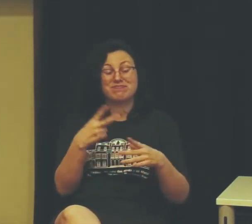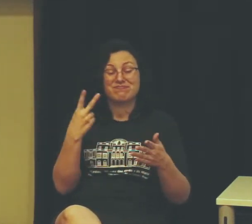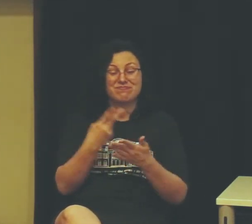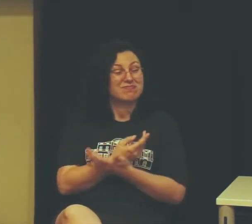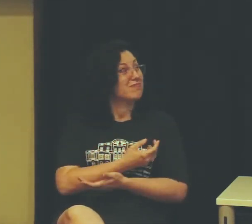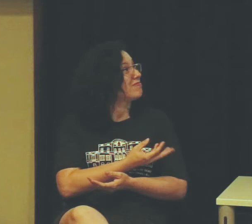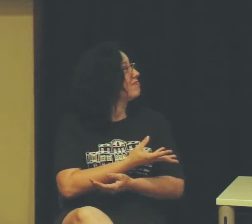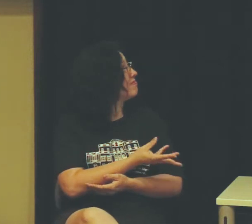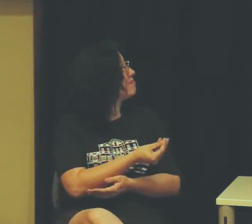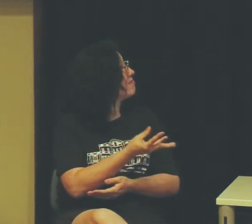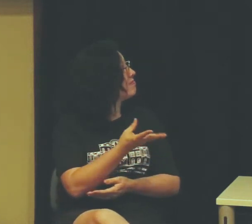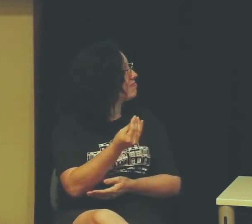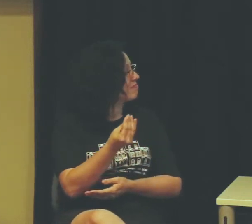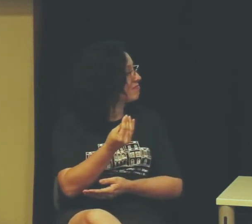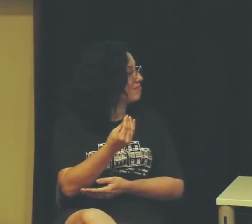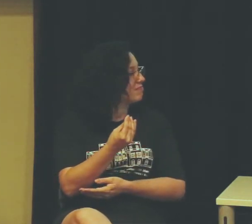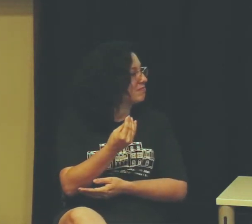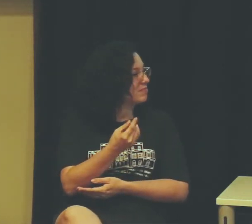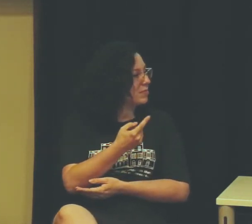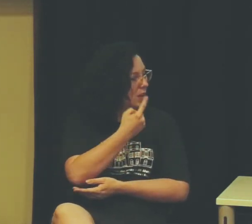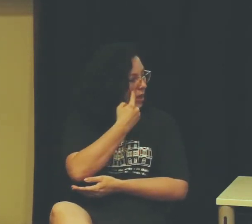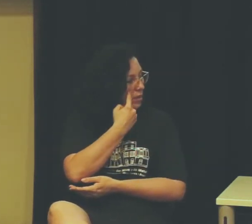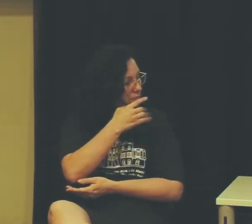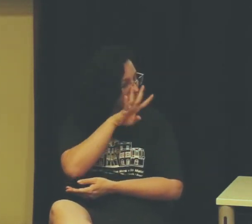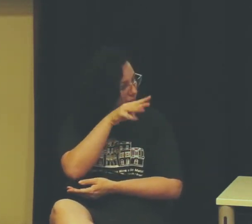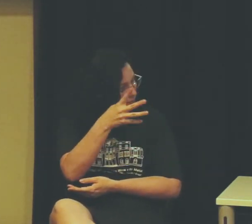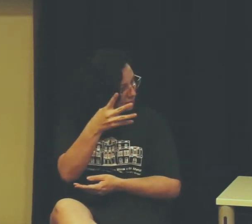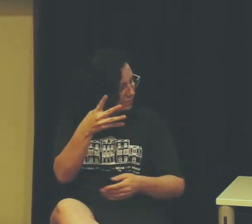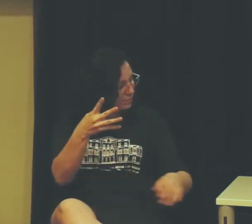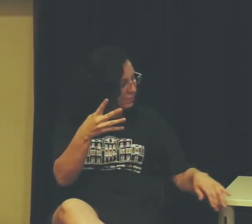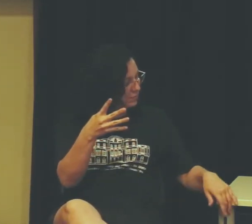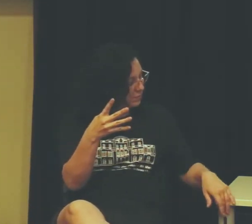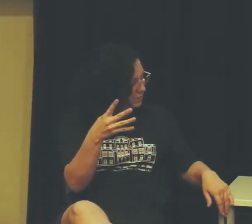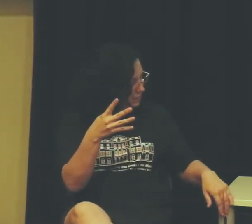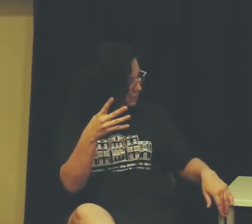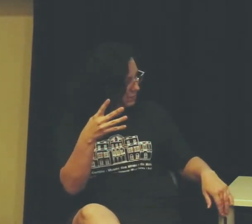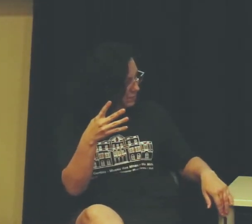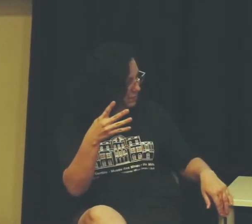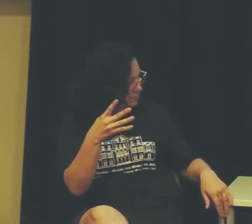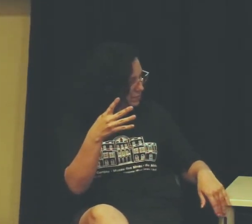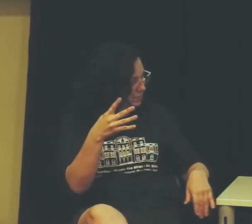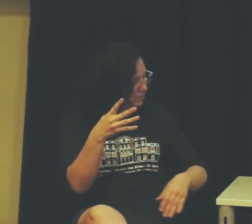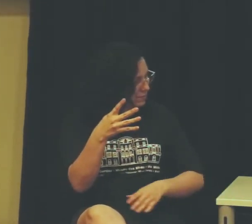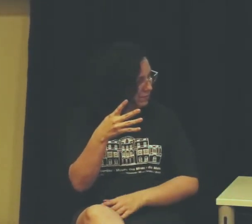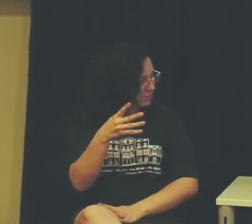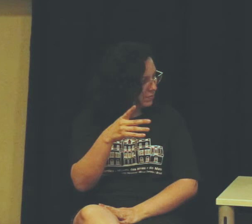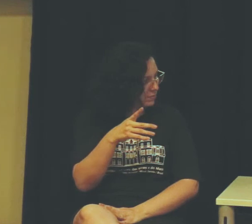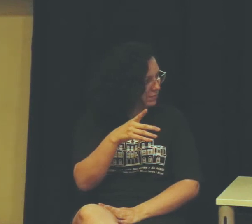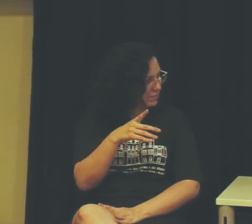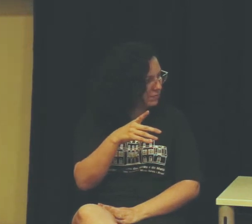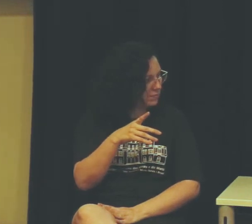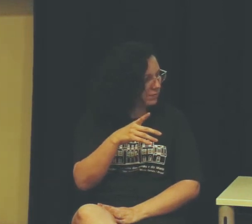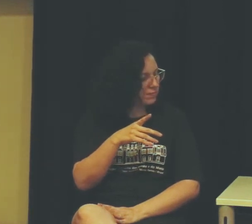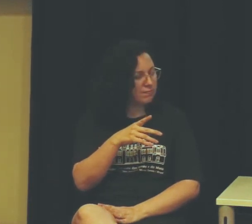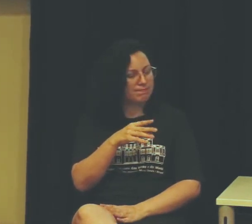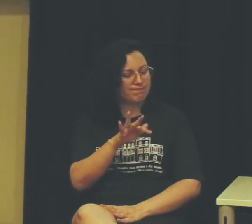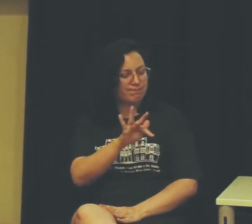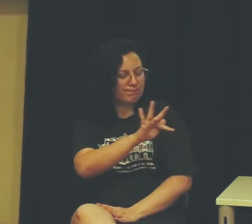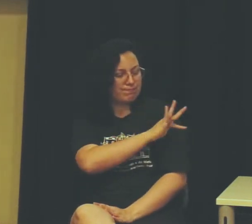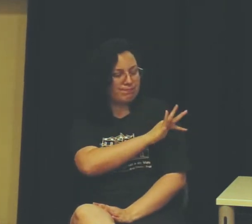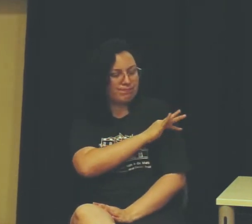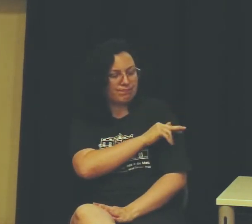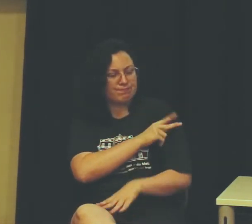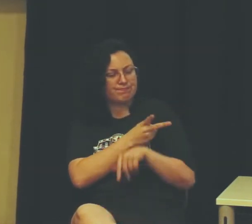recentemente. Né? O paládio, como vocês podem ver aqui, isso aqui é uma tabela que é dada por órgãos de fiscalização internacional